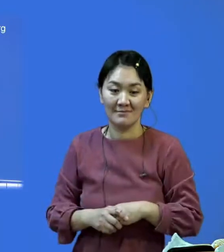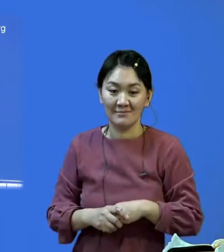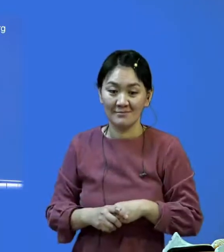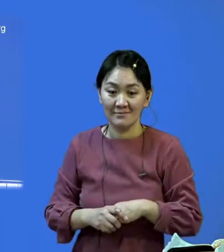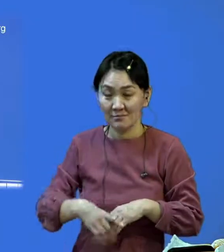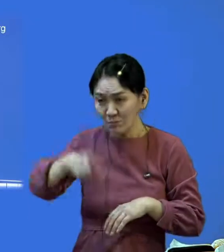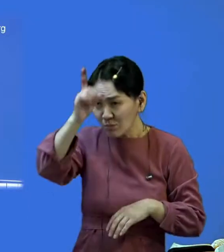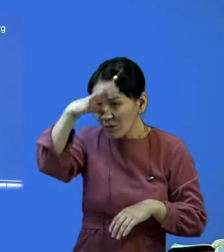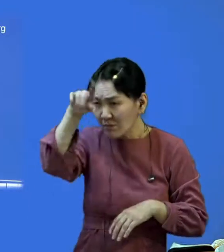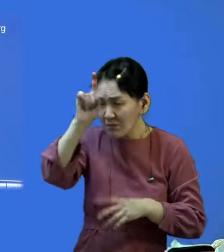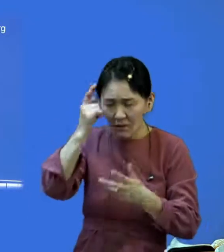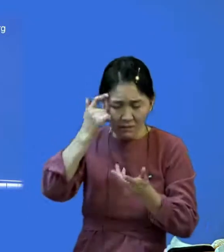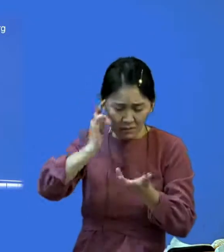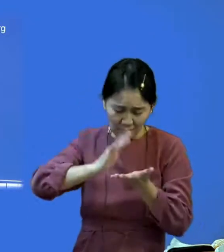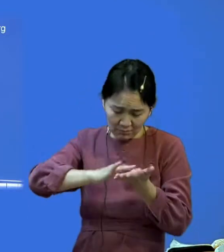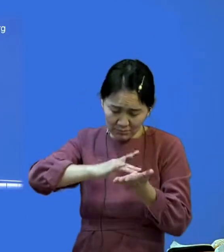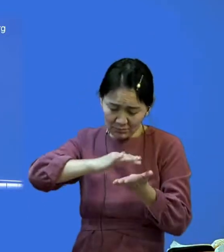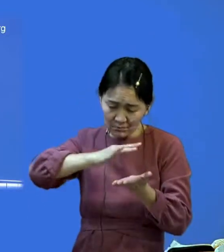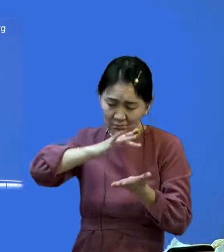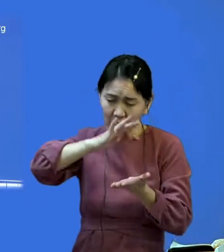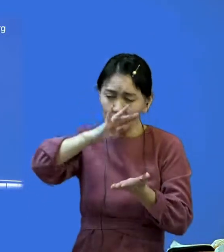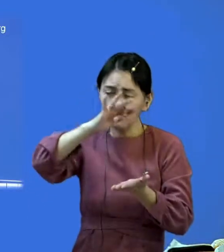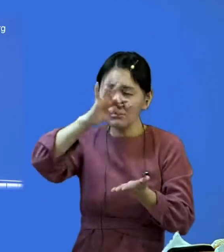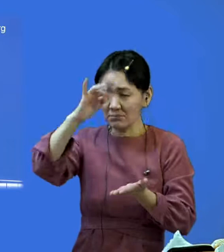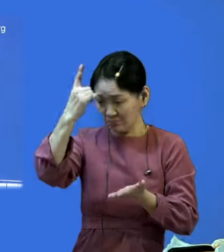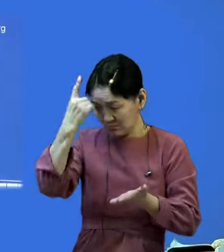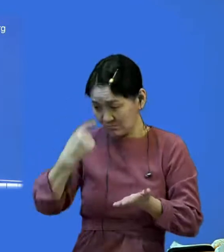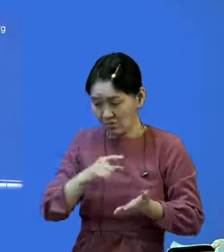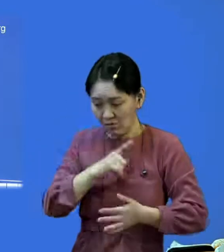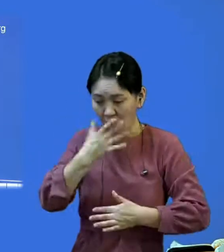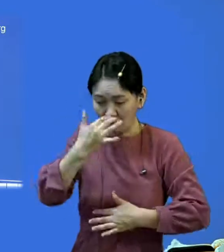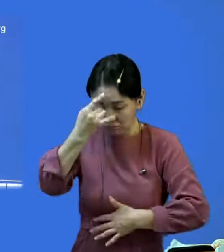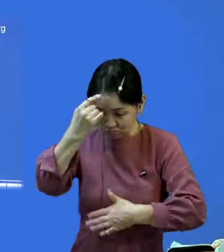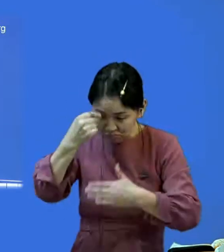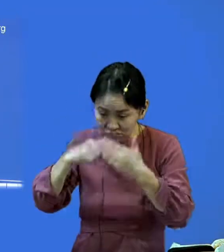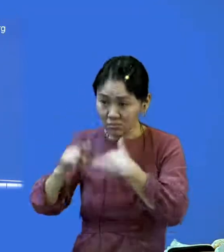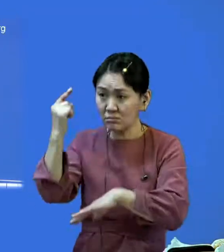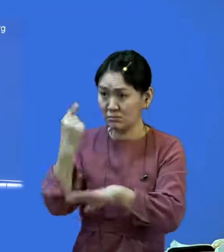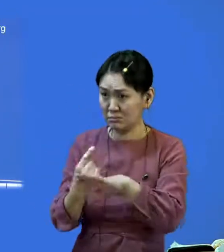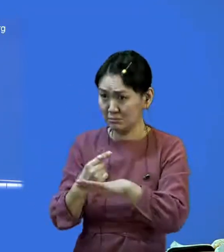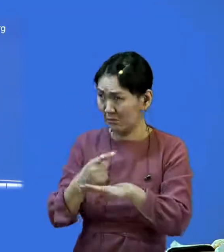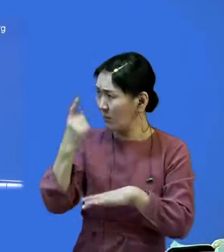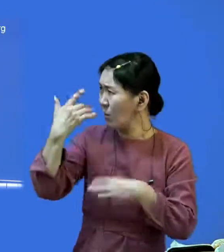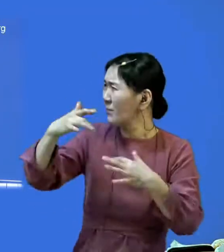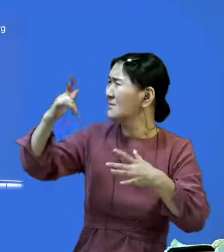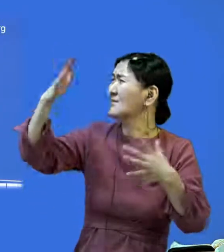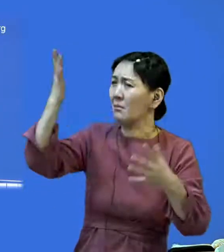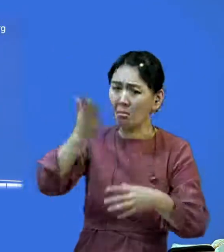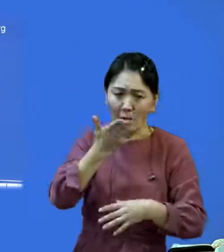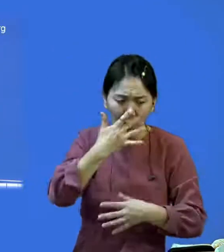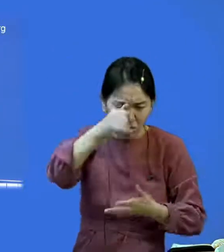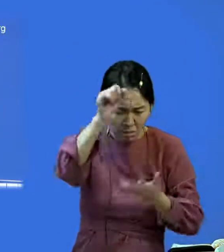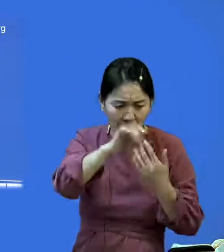Бурхны алдар суу өөрөө тэр нэг юм бай. Тэр нэг нь яхалаараа ийм дорд нам дорга зэр ирчихсэн байна вэ?